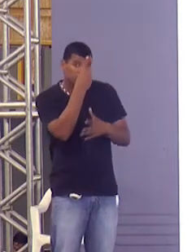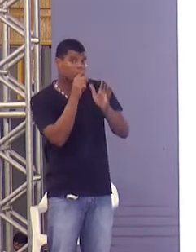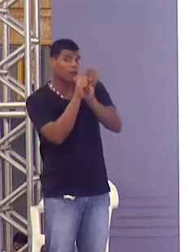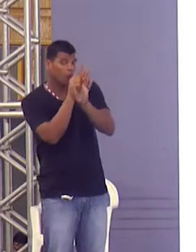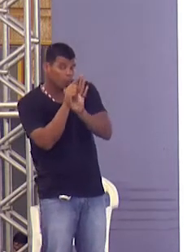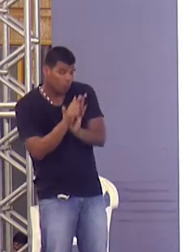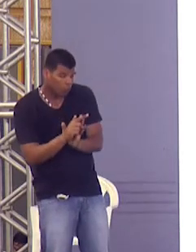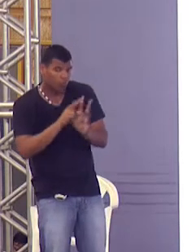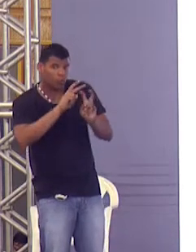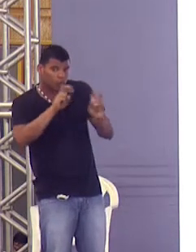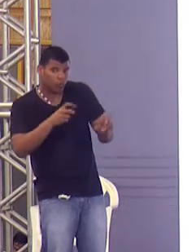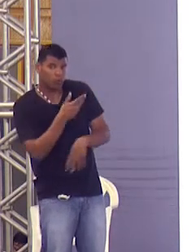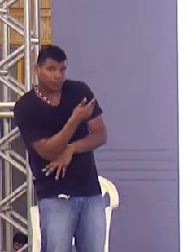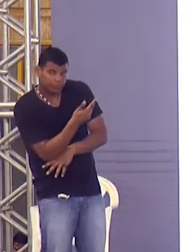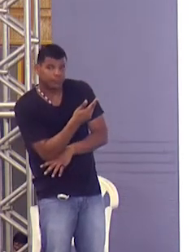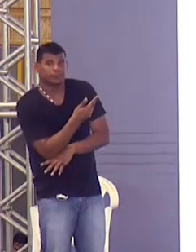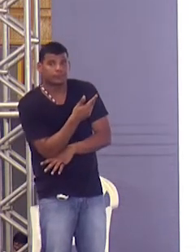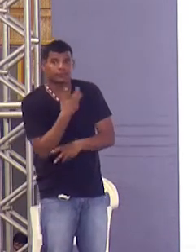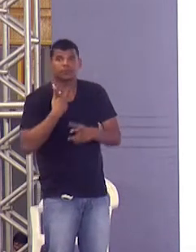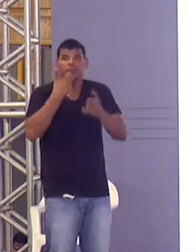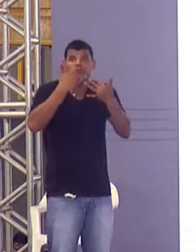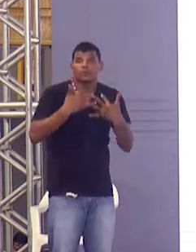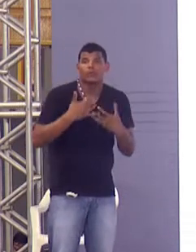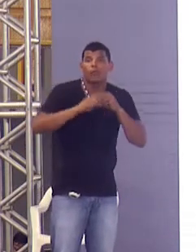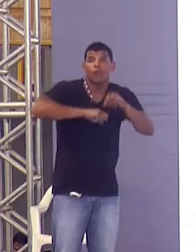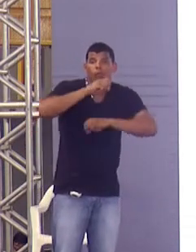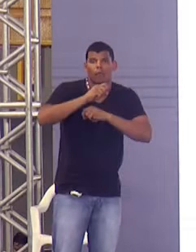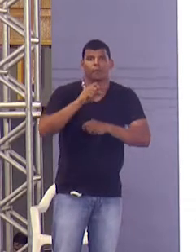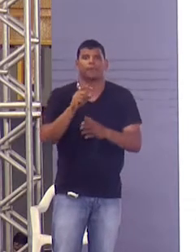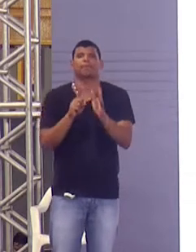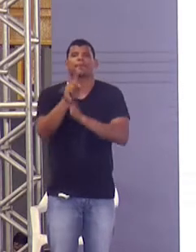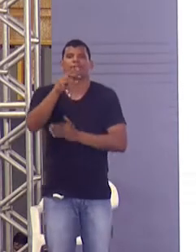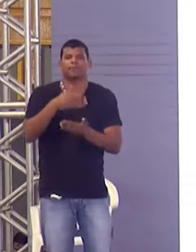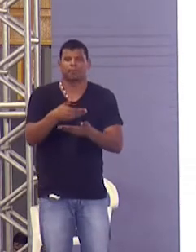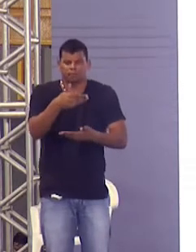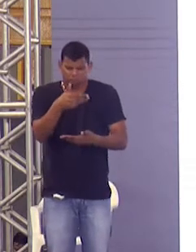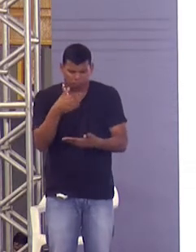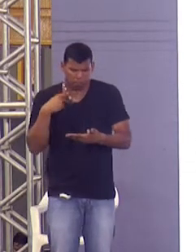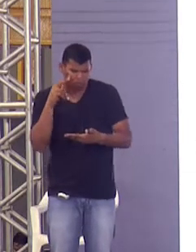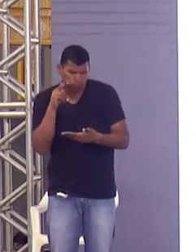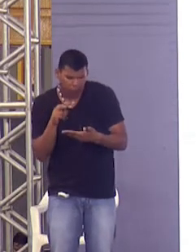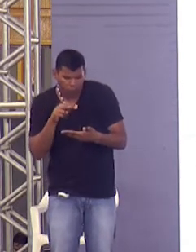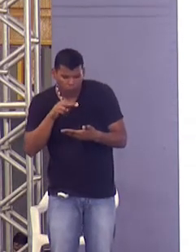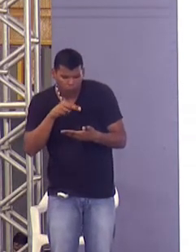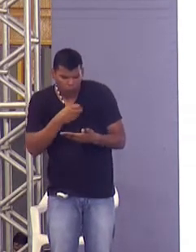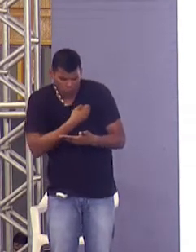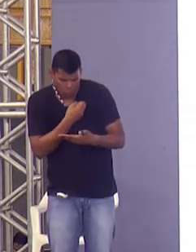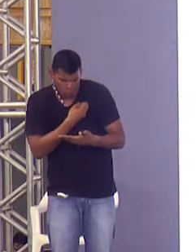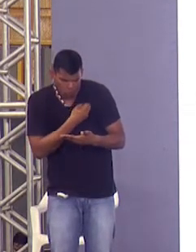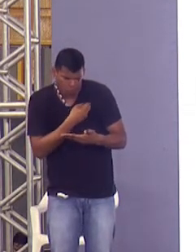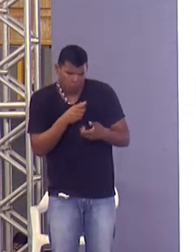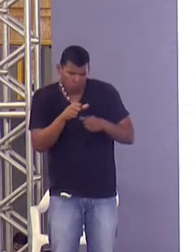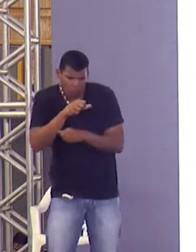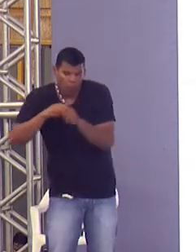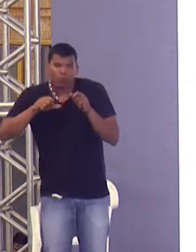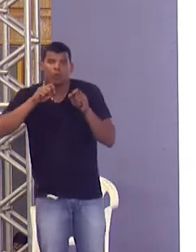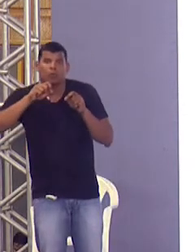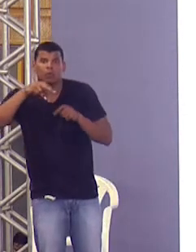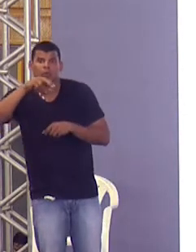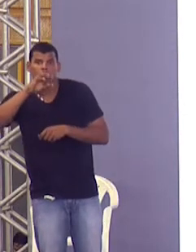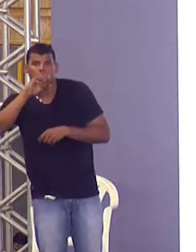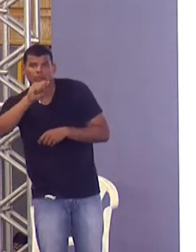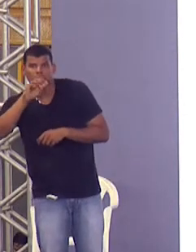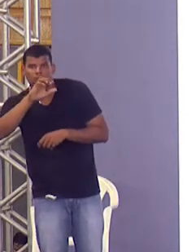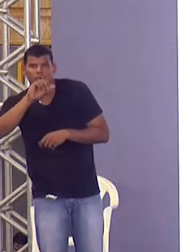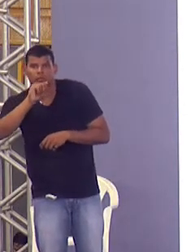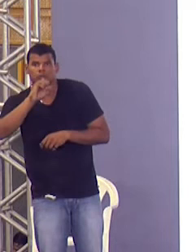Enem, que era para escrever um número em notação científica. Não tem costume